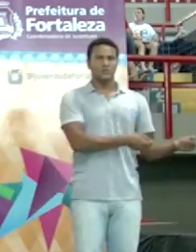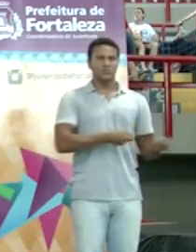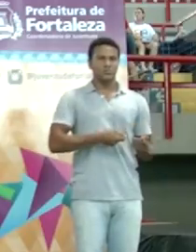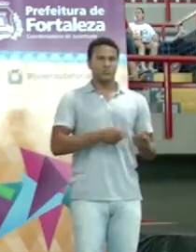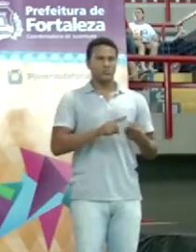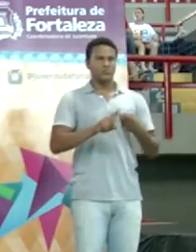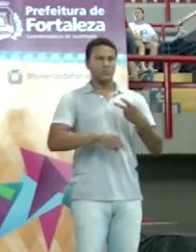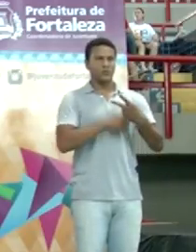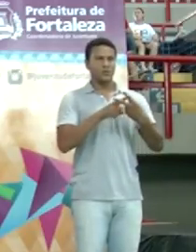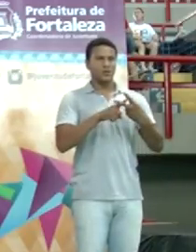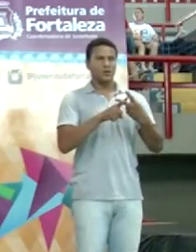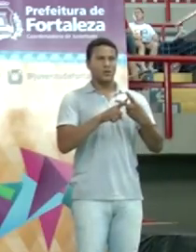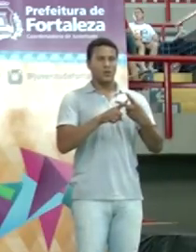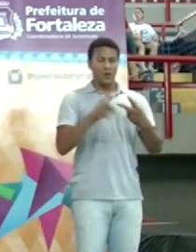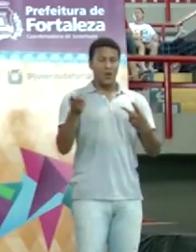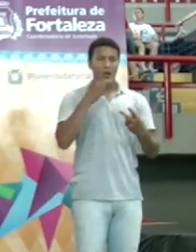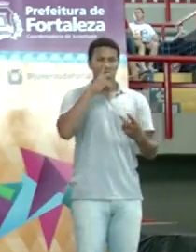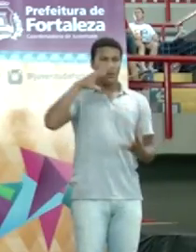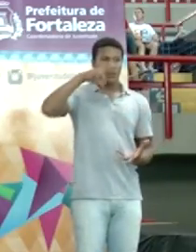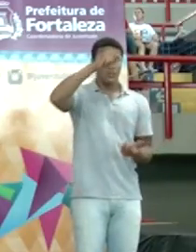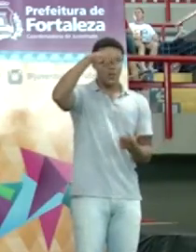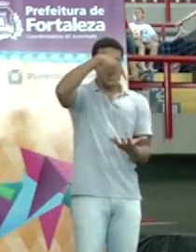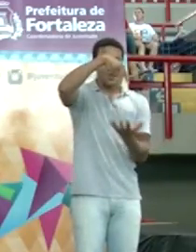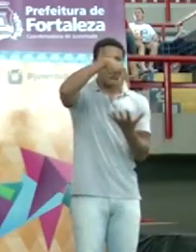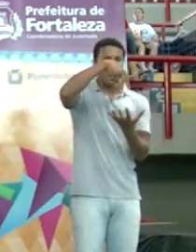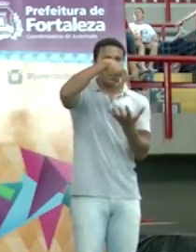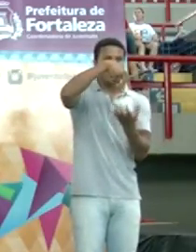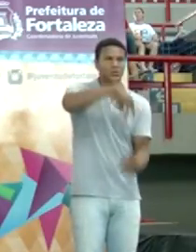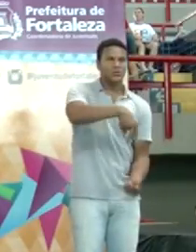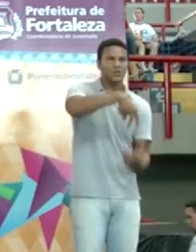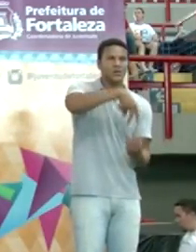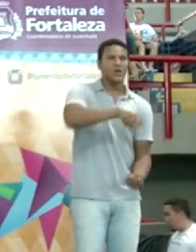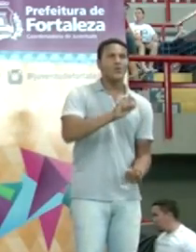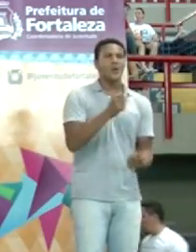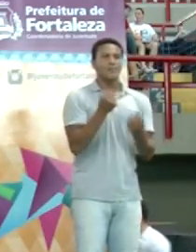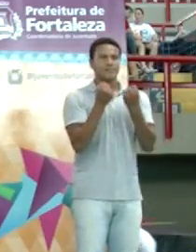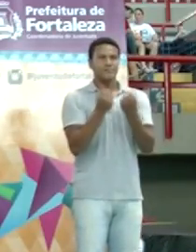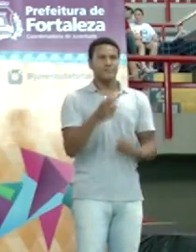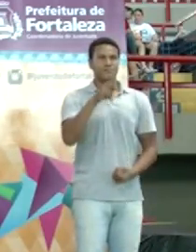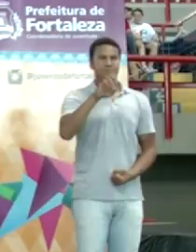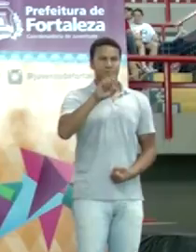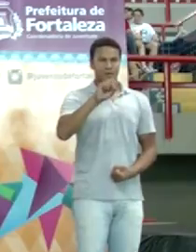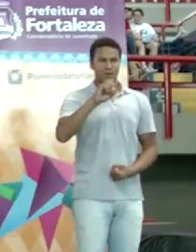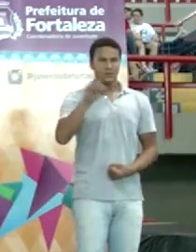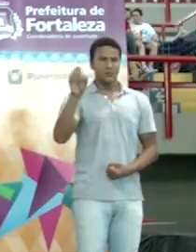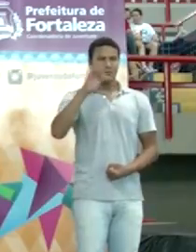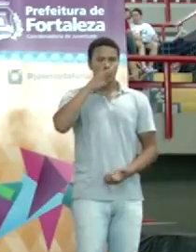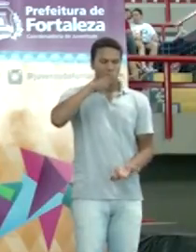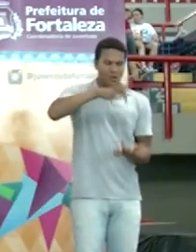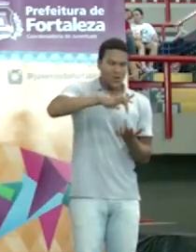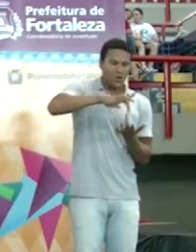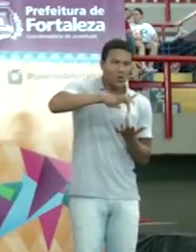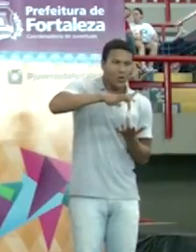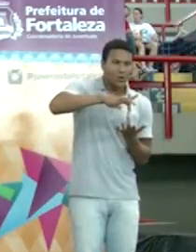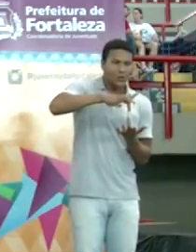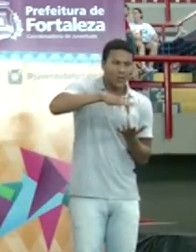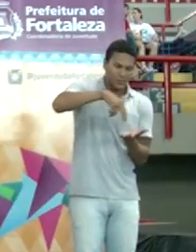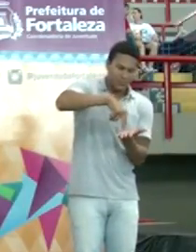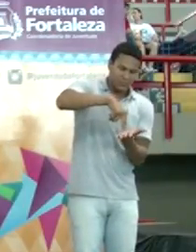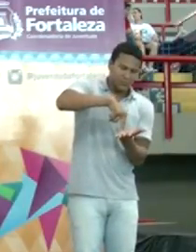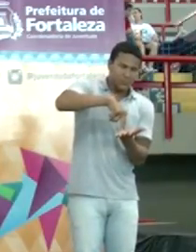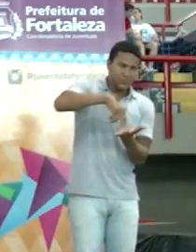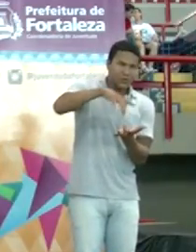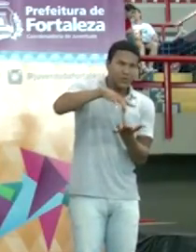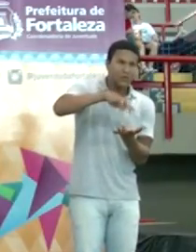gente. Como é? Peso. Força de contato com superfície, que é sempre